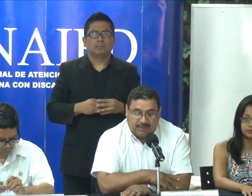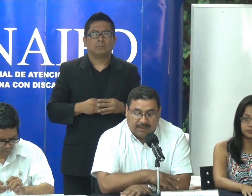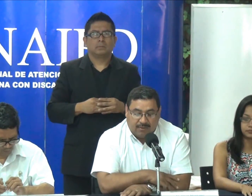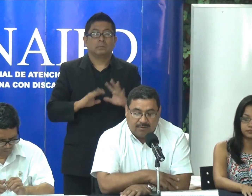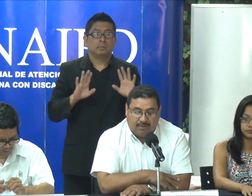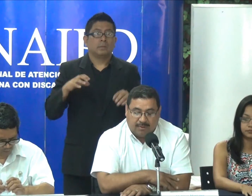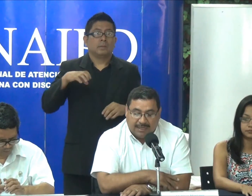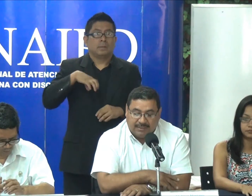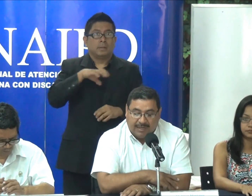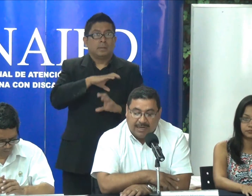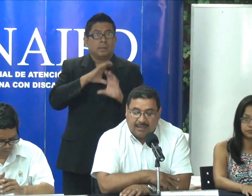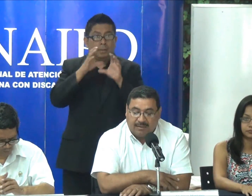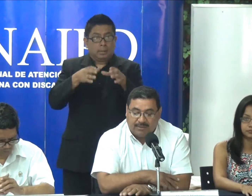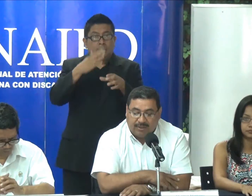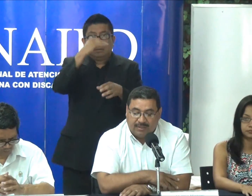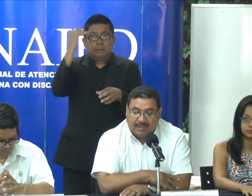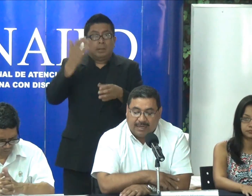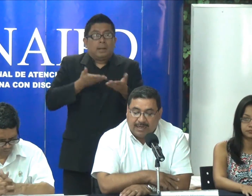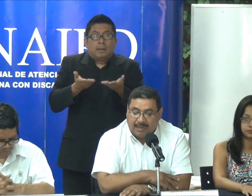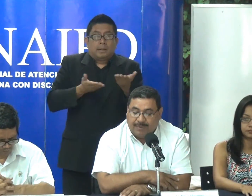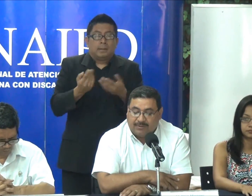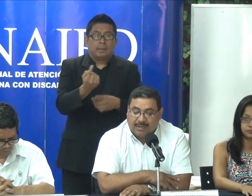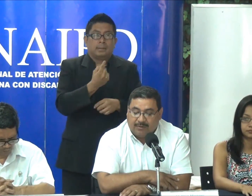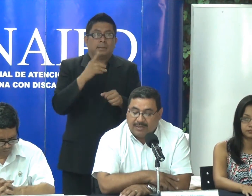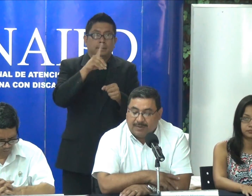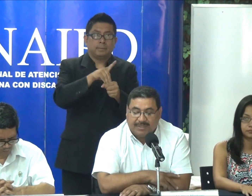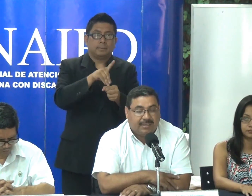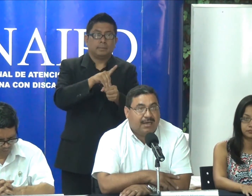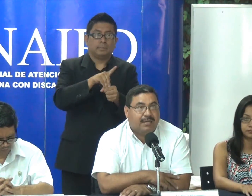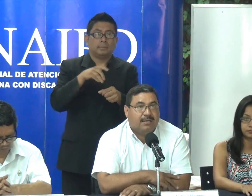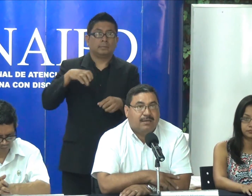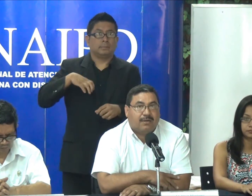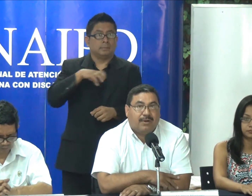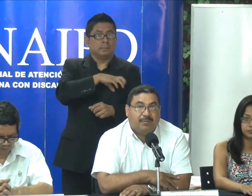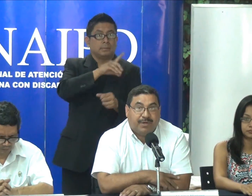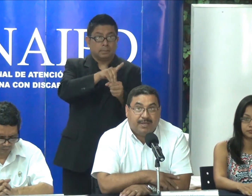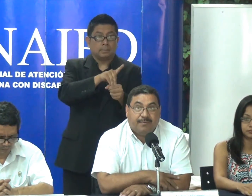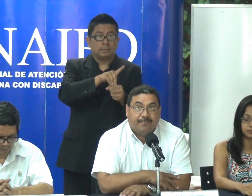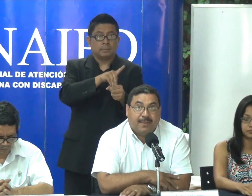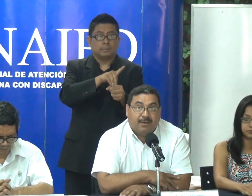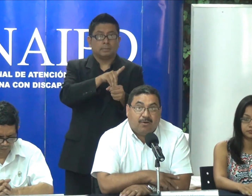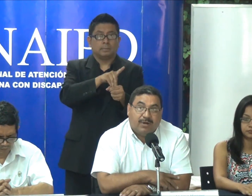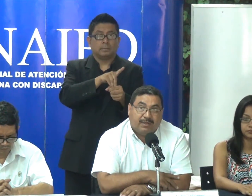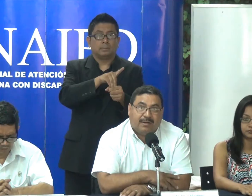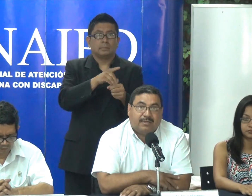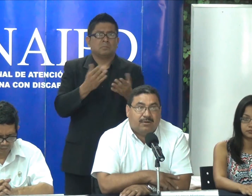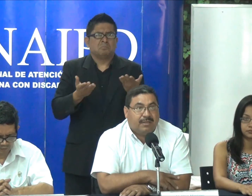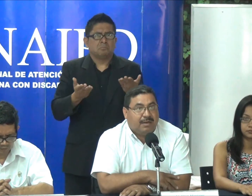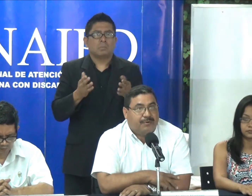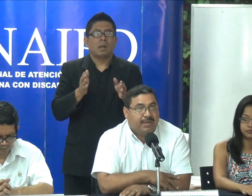El Consejo Nacional de Atención Integral a la Persona con Discapacidad, con AIPD,